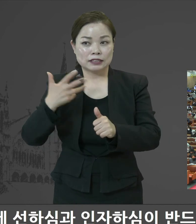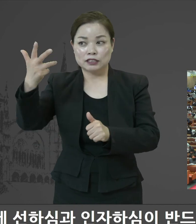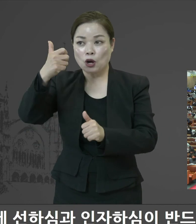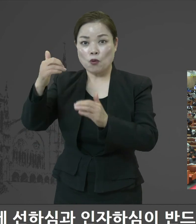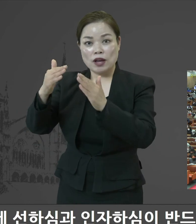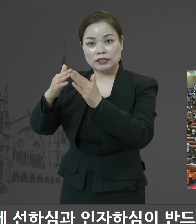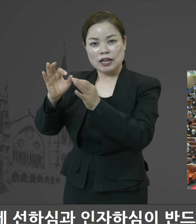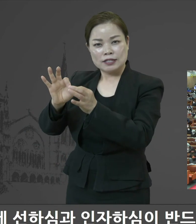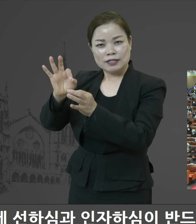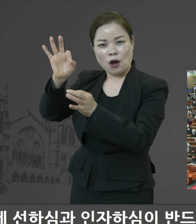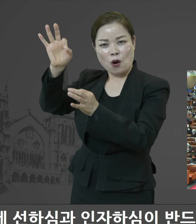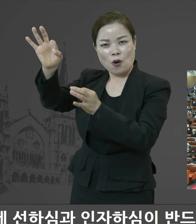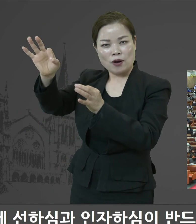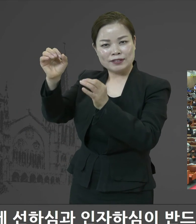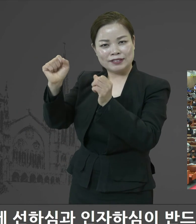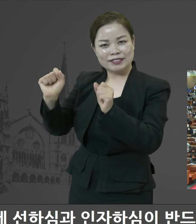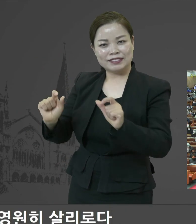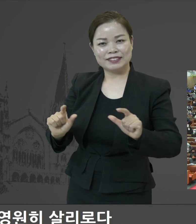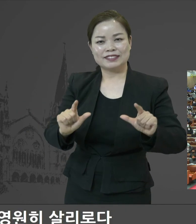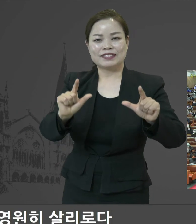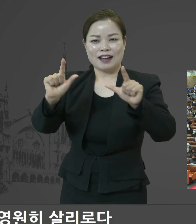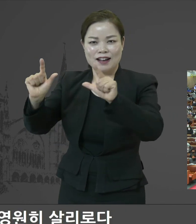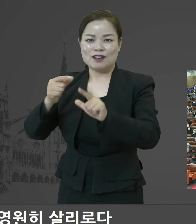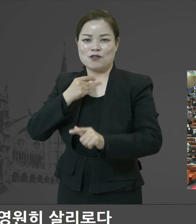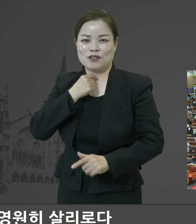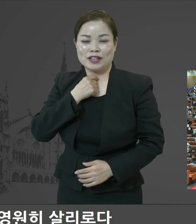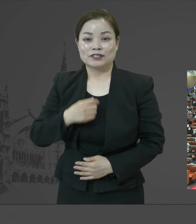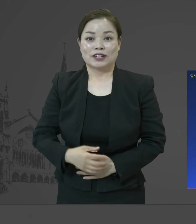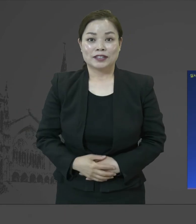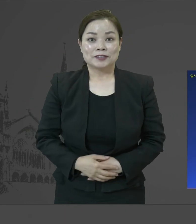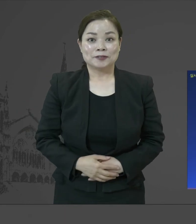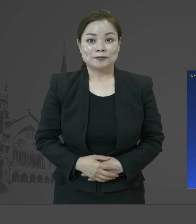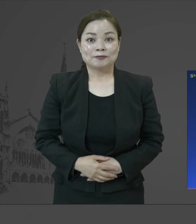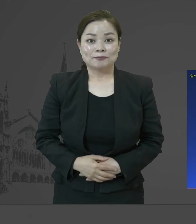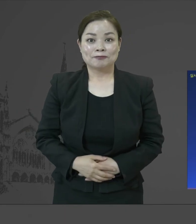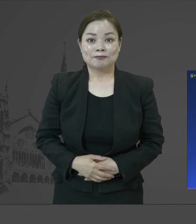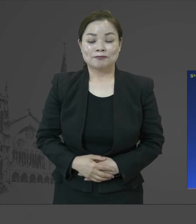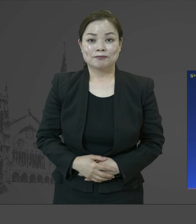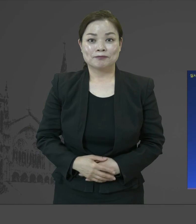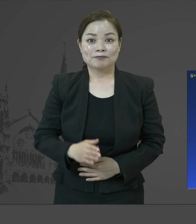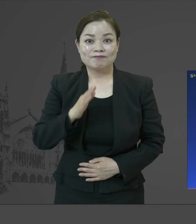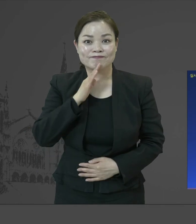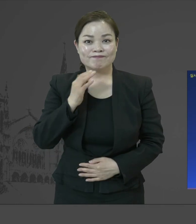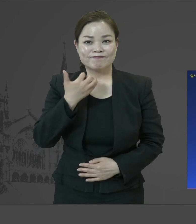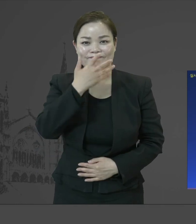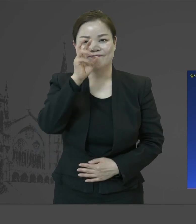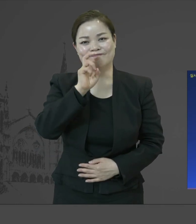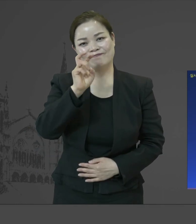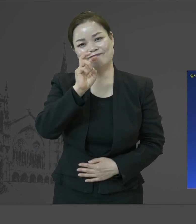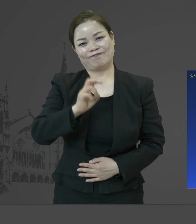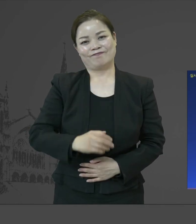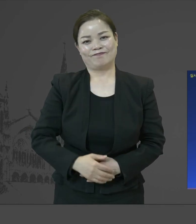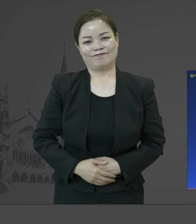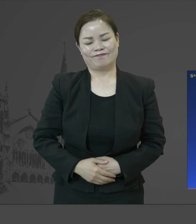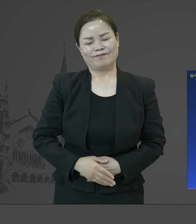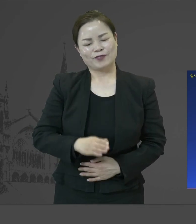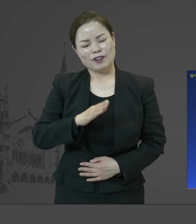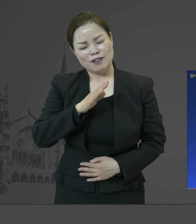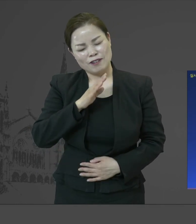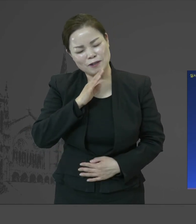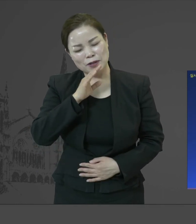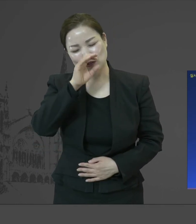여호와의 집에 영원히 살리로다. 아멘. 정말 아름다운 찬양입니다. 정말